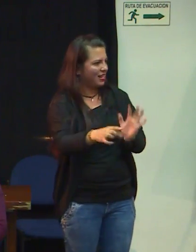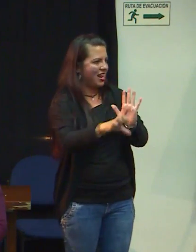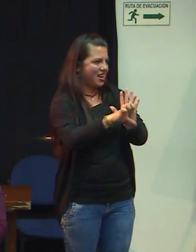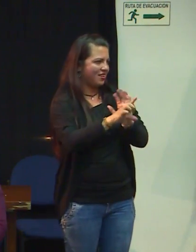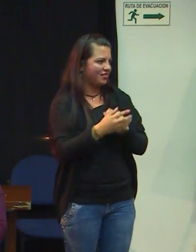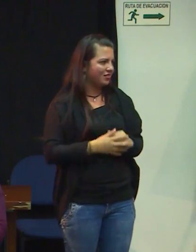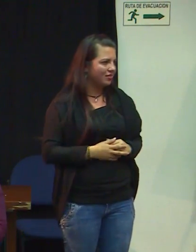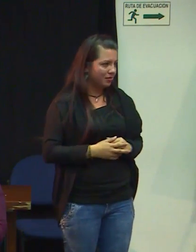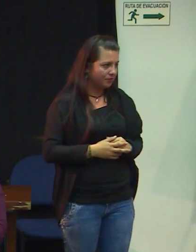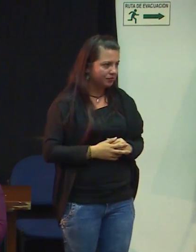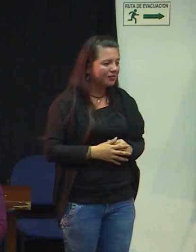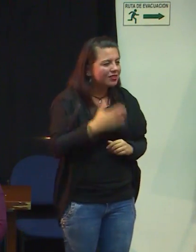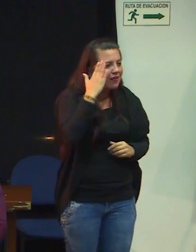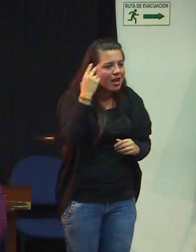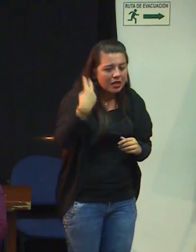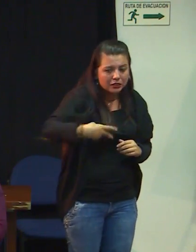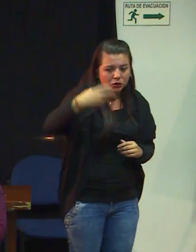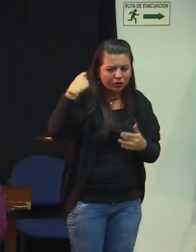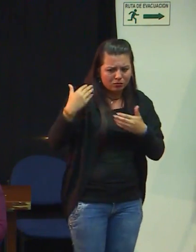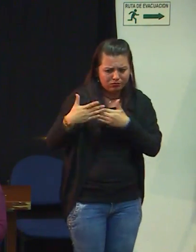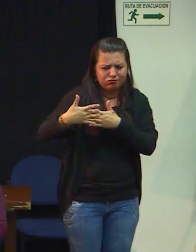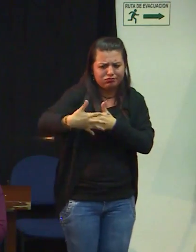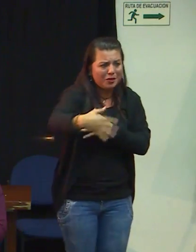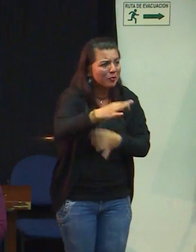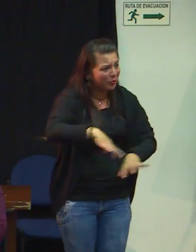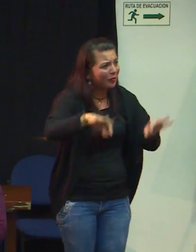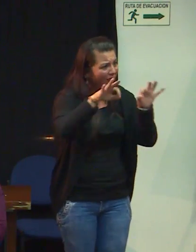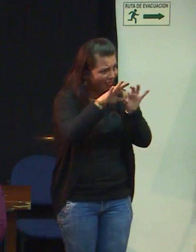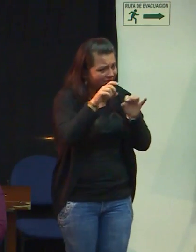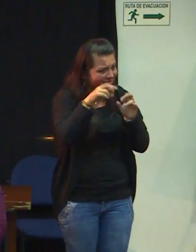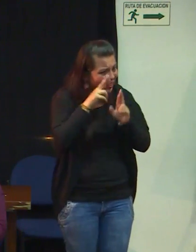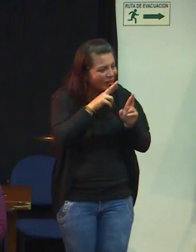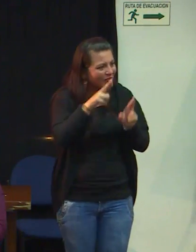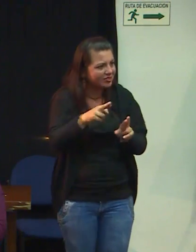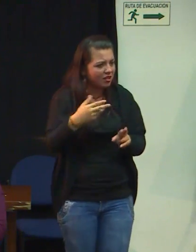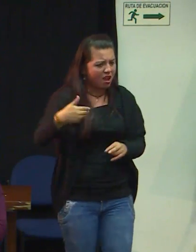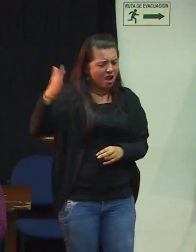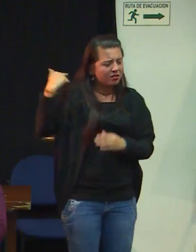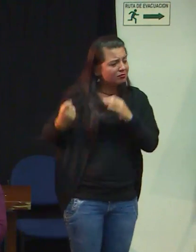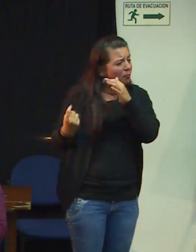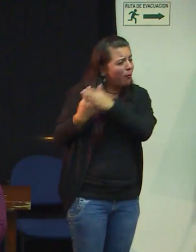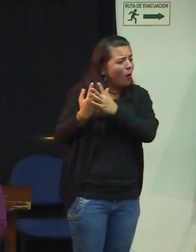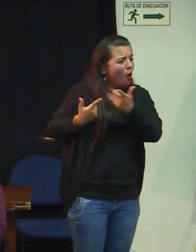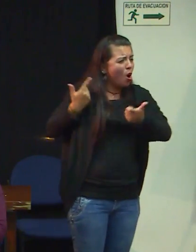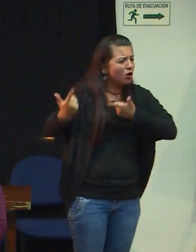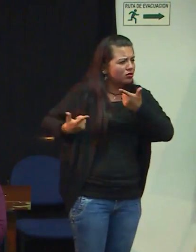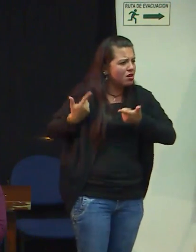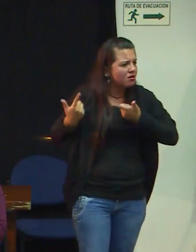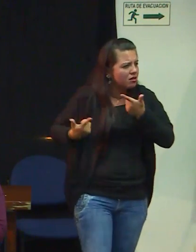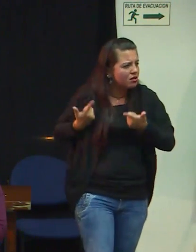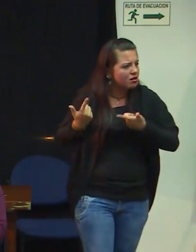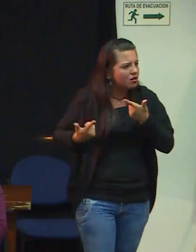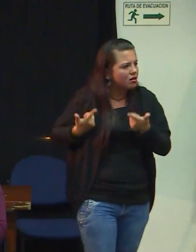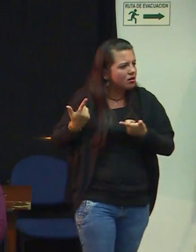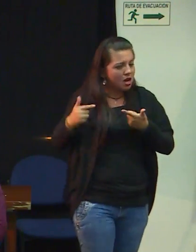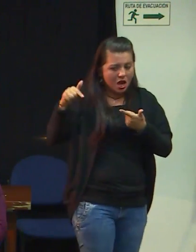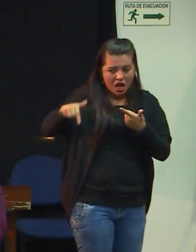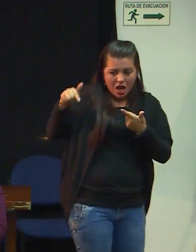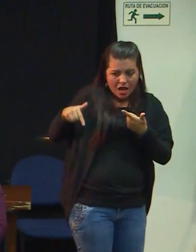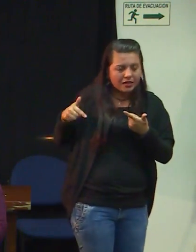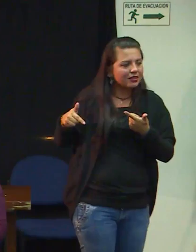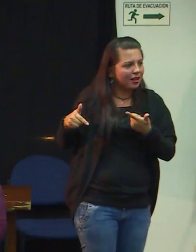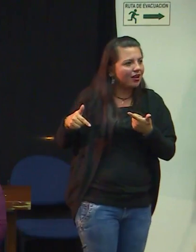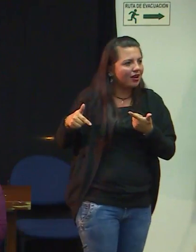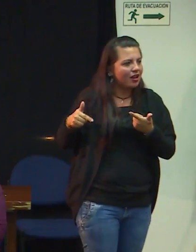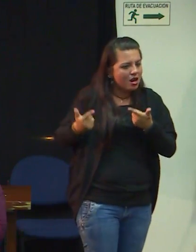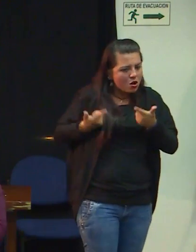Reconocer parte de esa historia, reconocer que las luchas estudiantiles son y serán más bien quienes van a empezar a formar este carácter